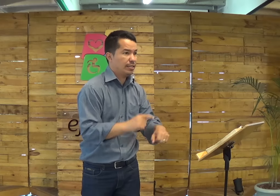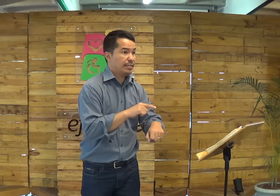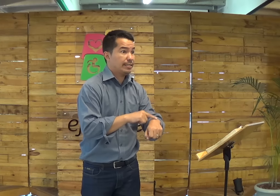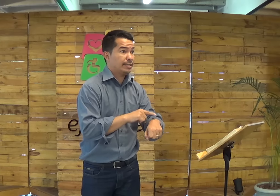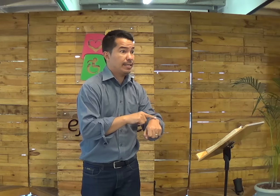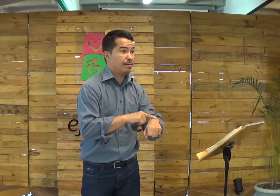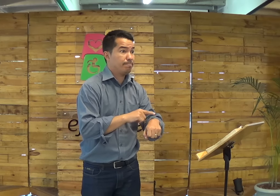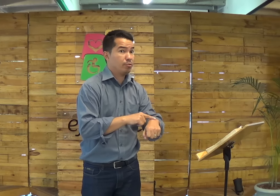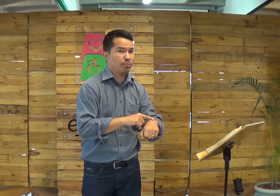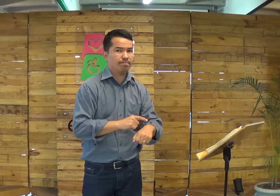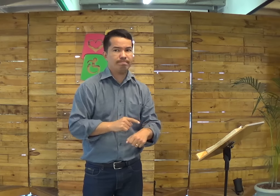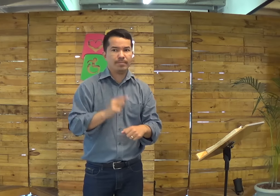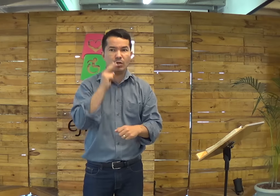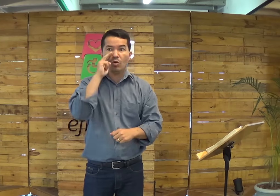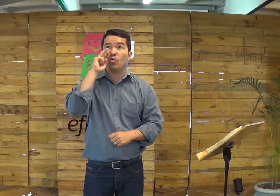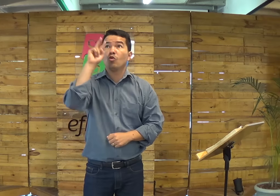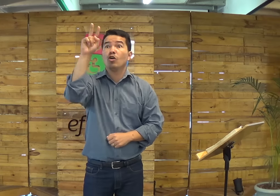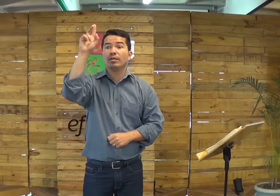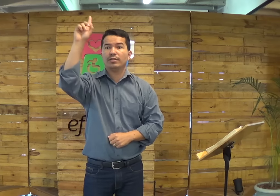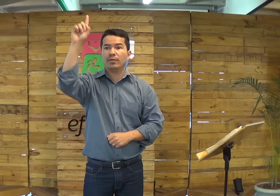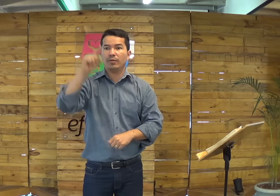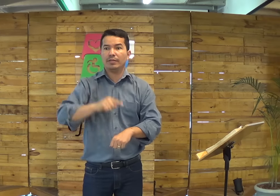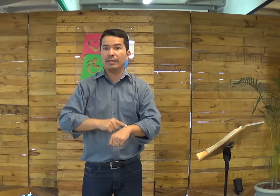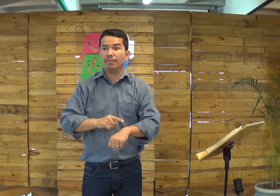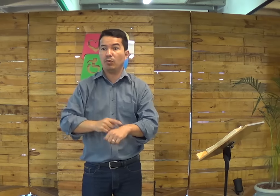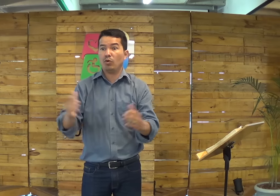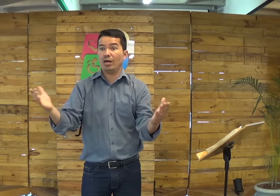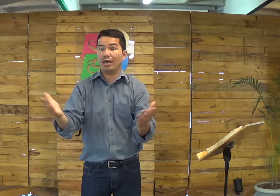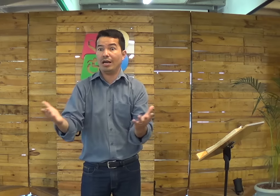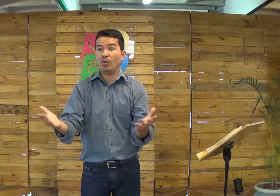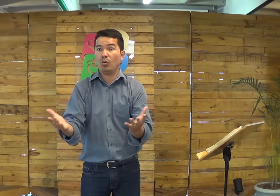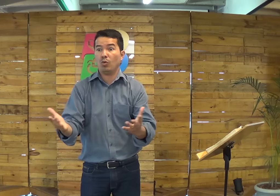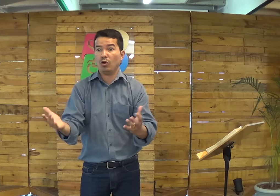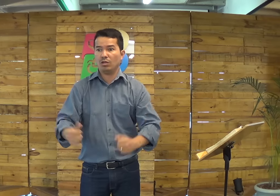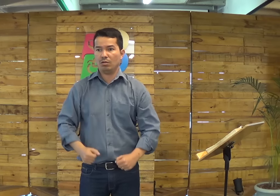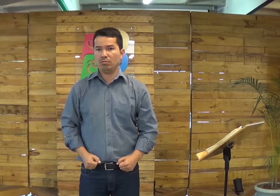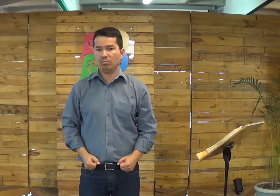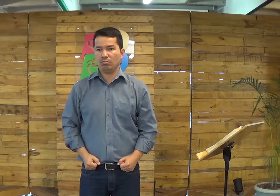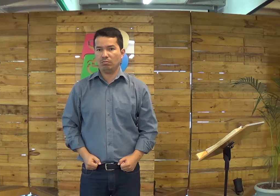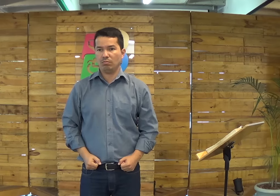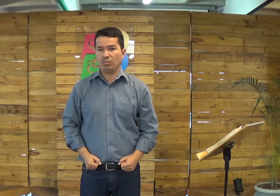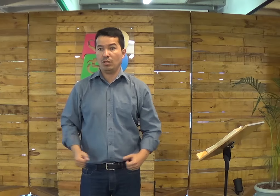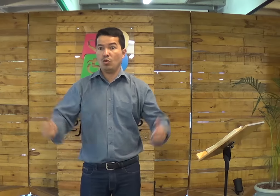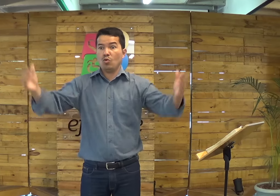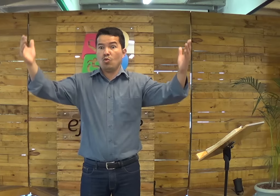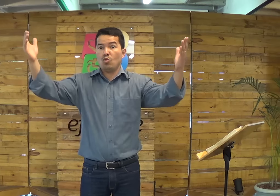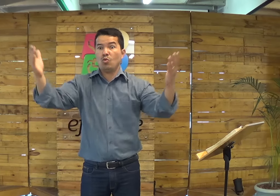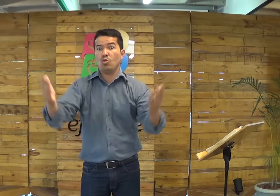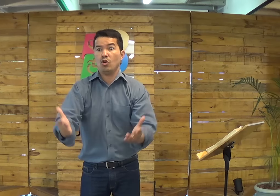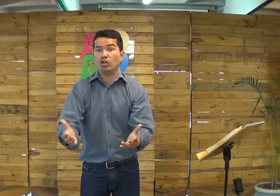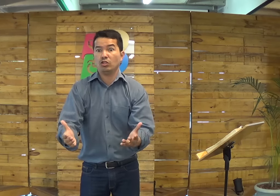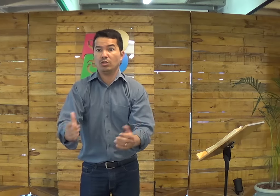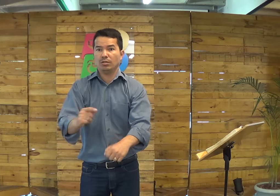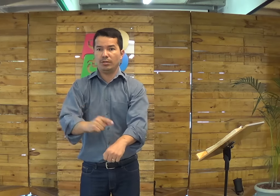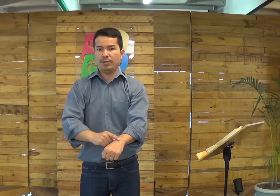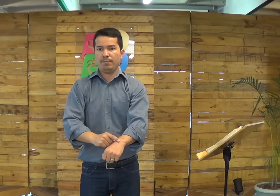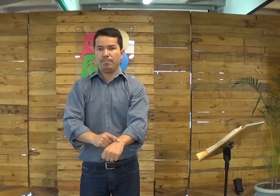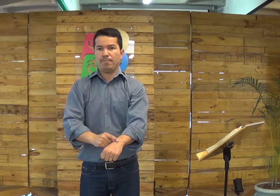transformação é agora o tempo é agora olhe para Deus agora hoje é